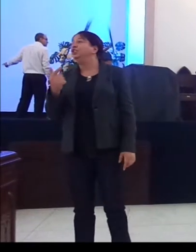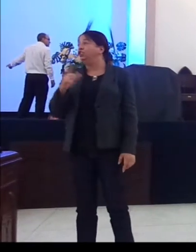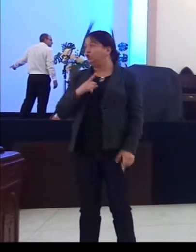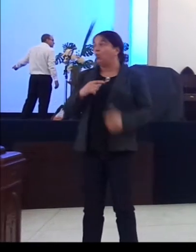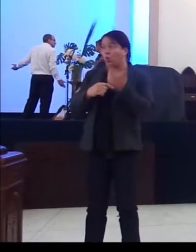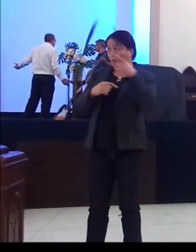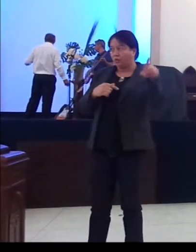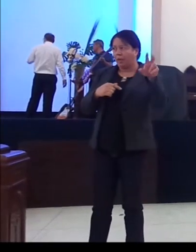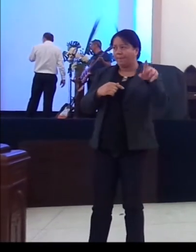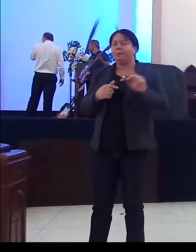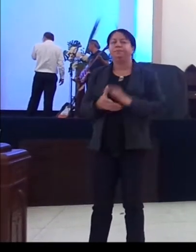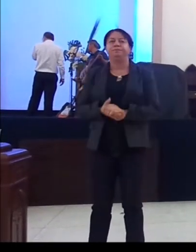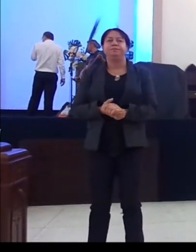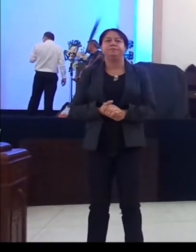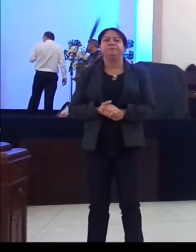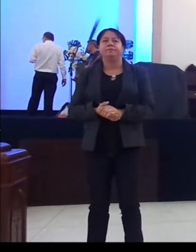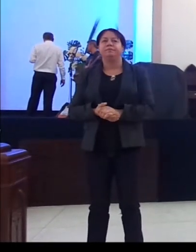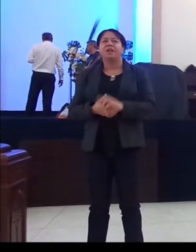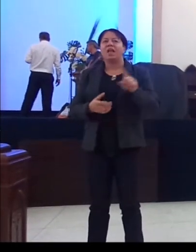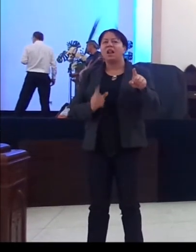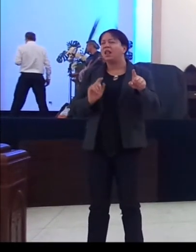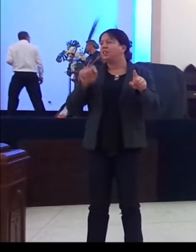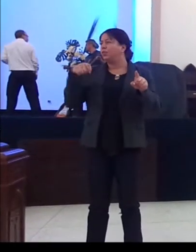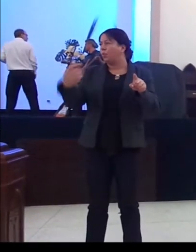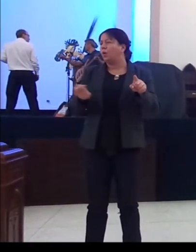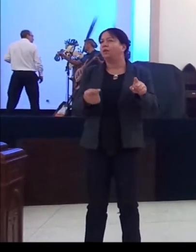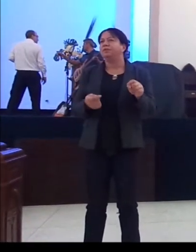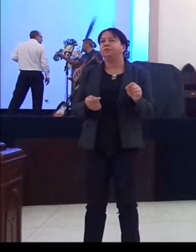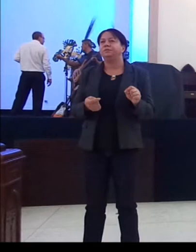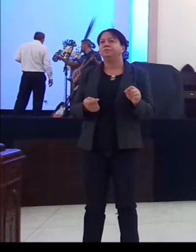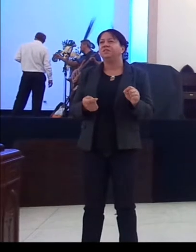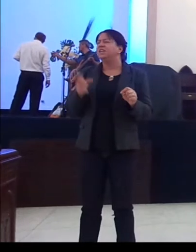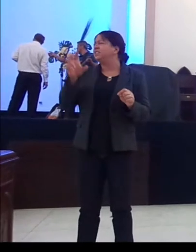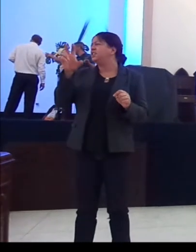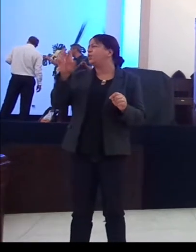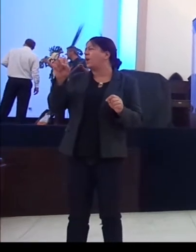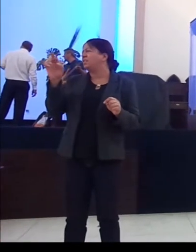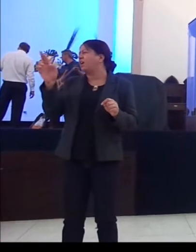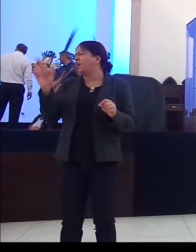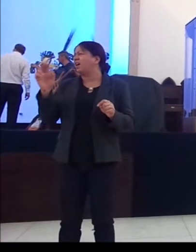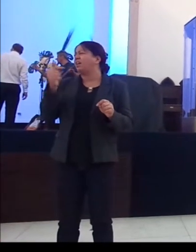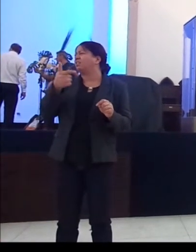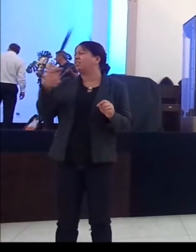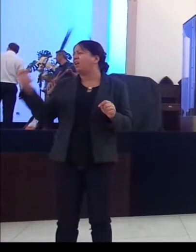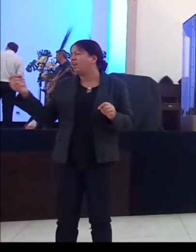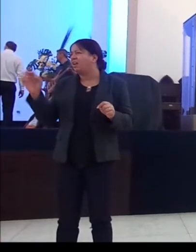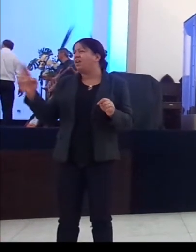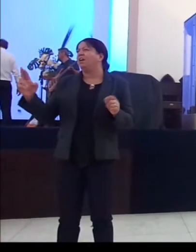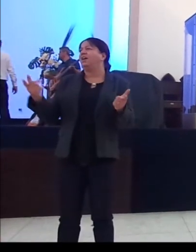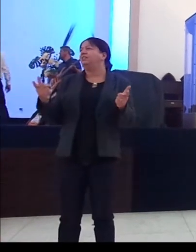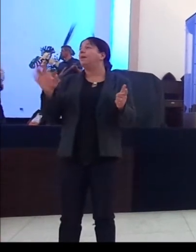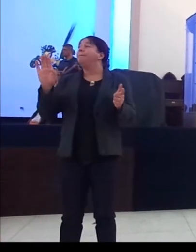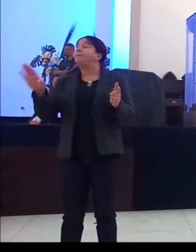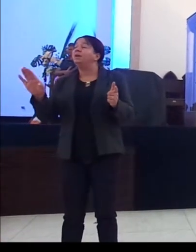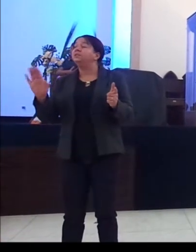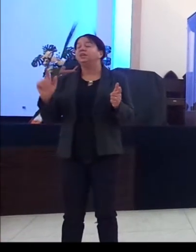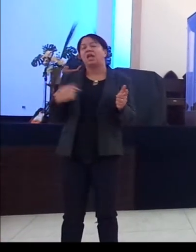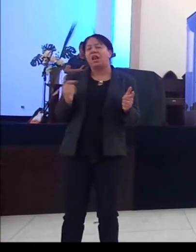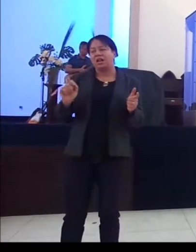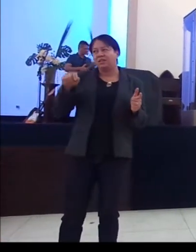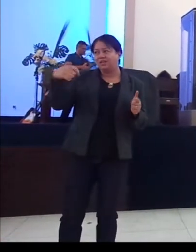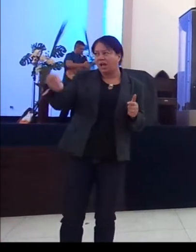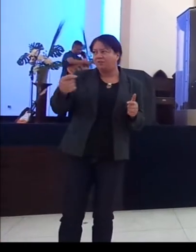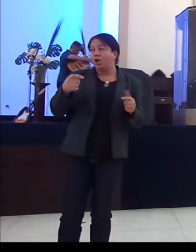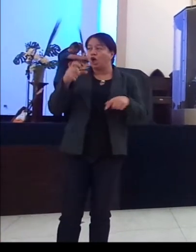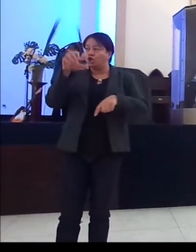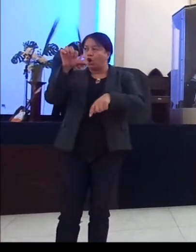irmão que ele doava 50 reais, 100 reais. Mas assim, ele doava